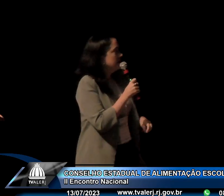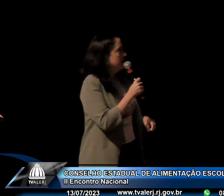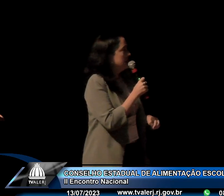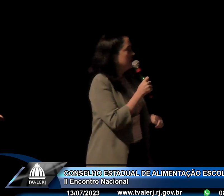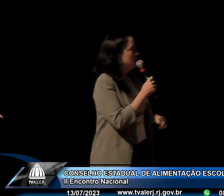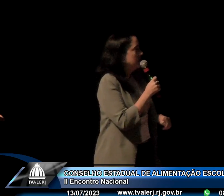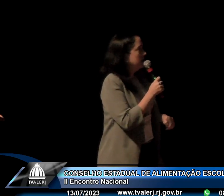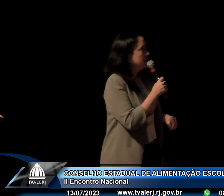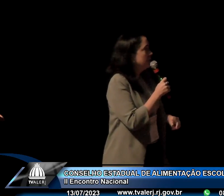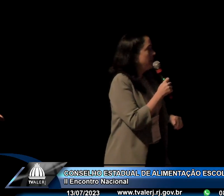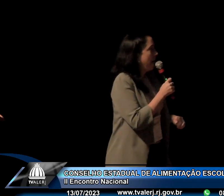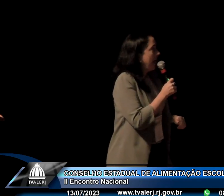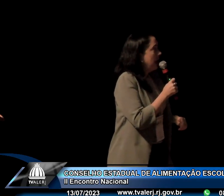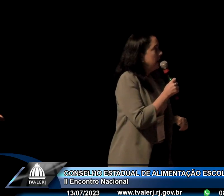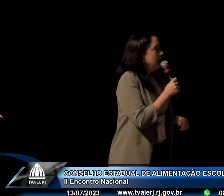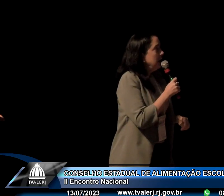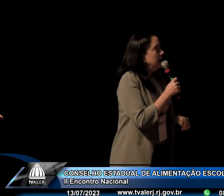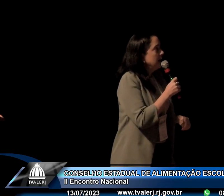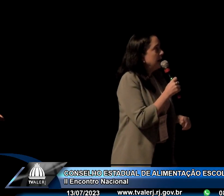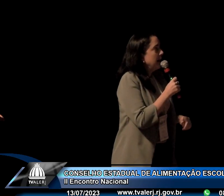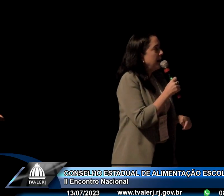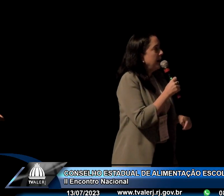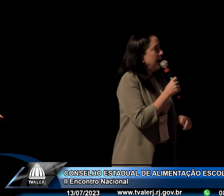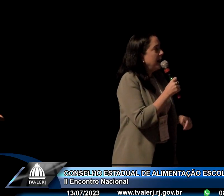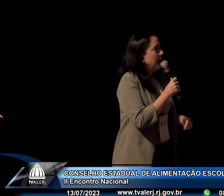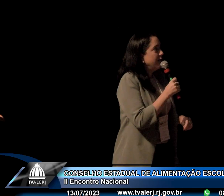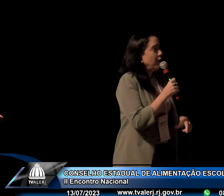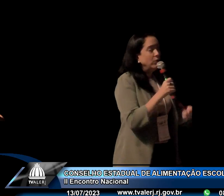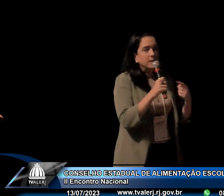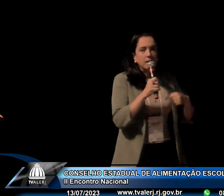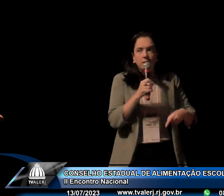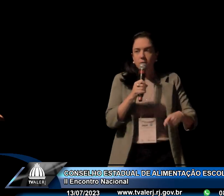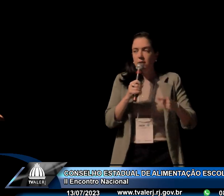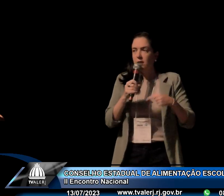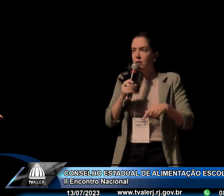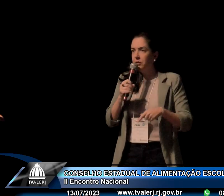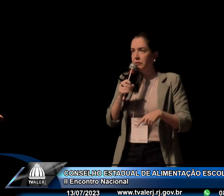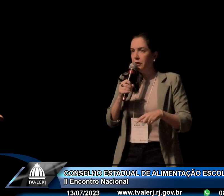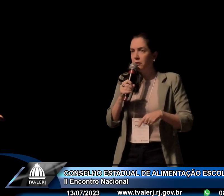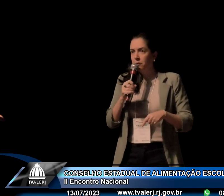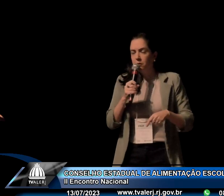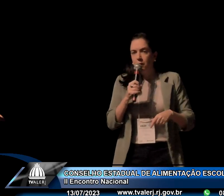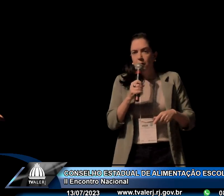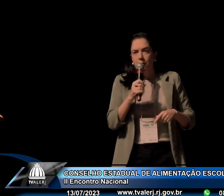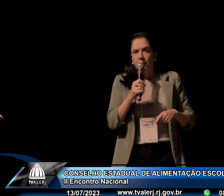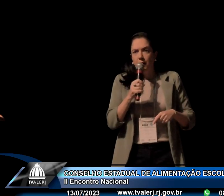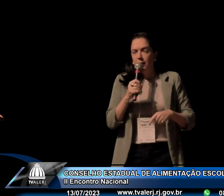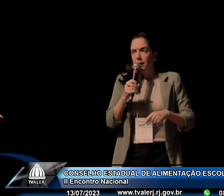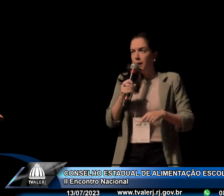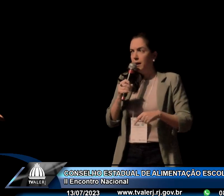que vão estar executando e valorizando incentivando